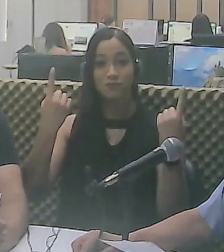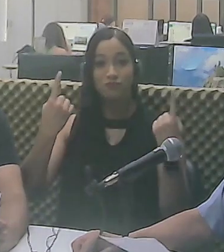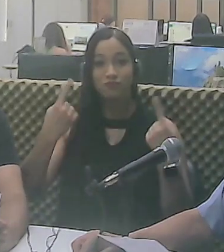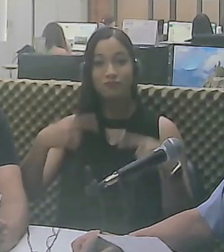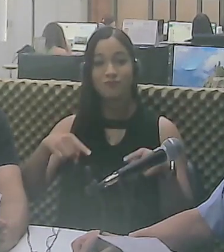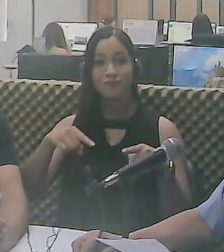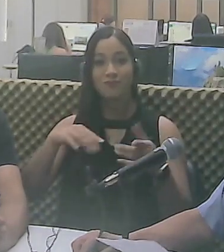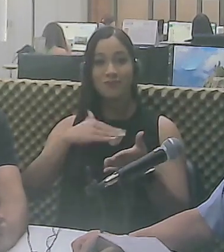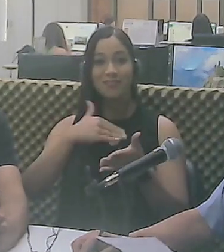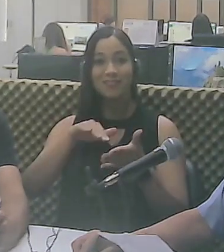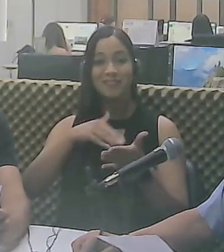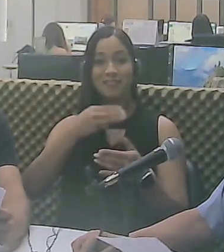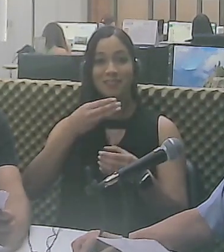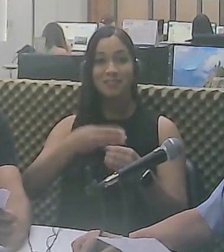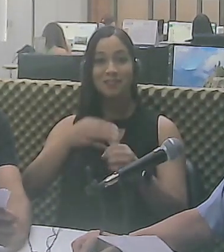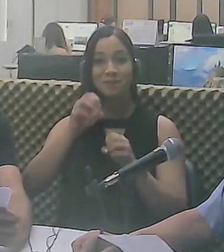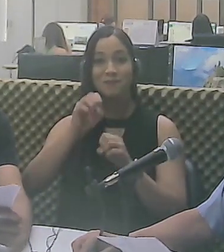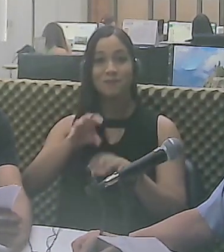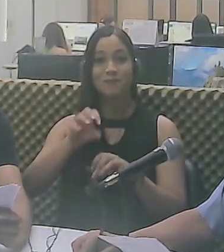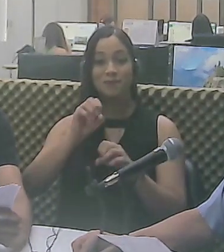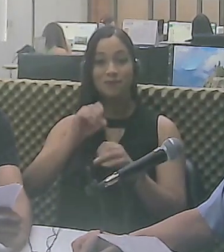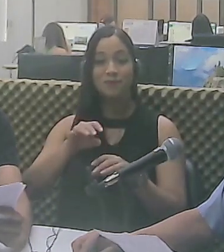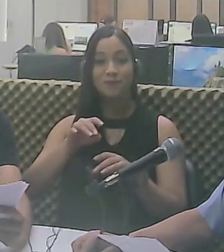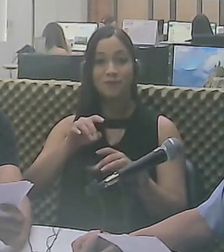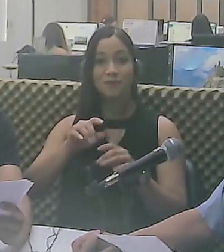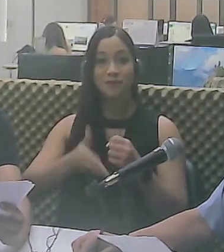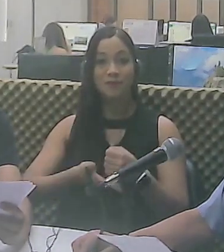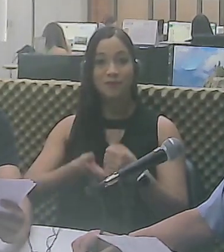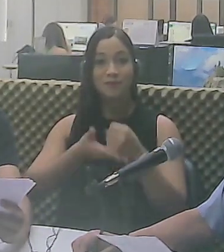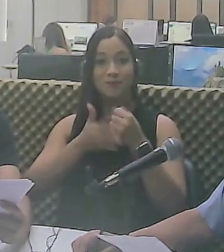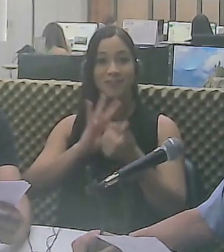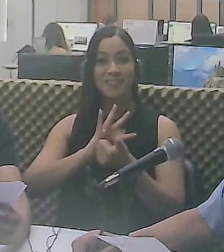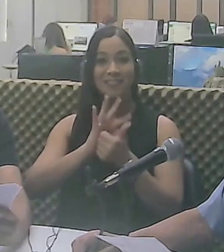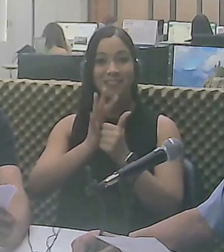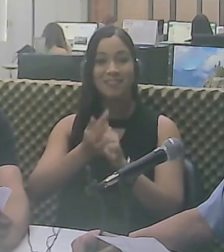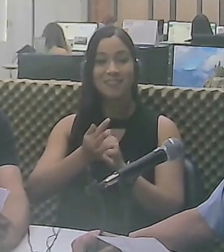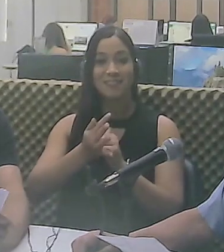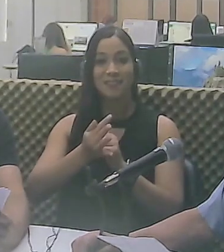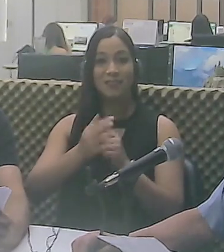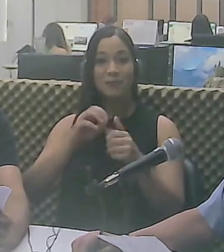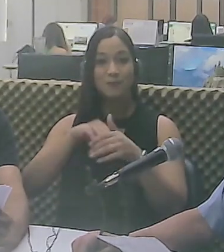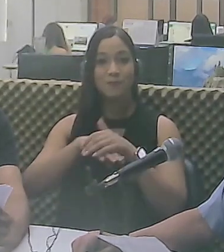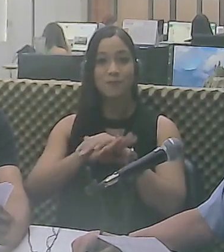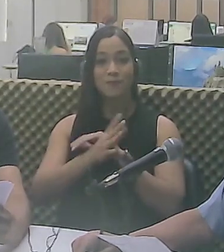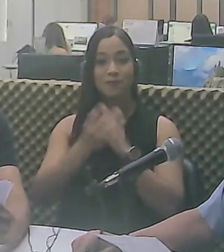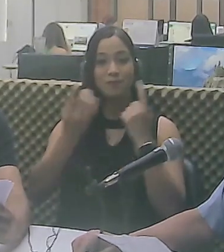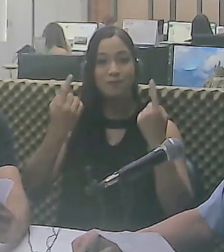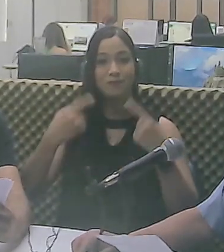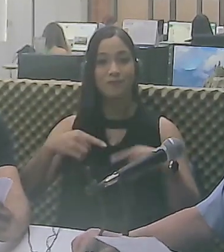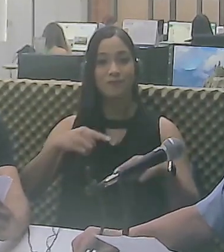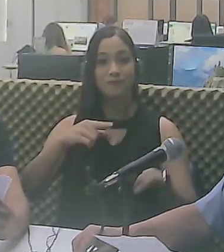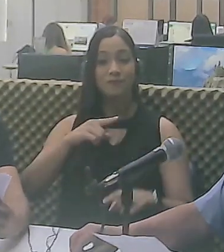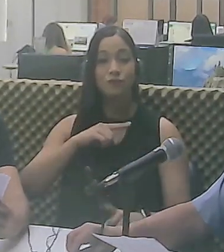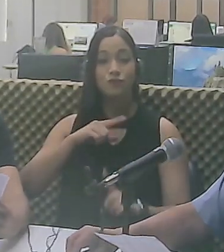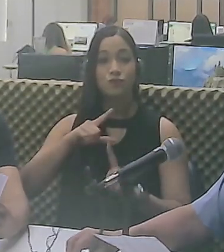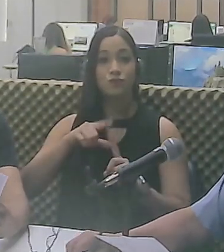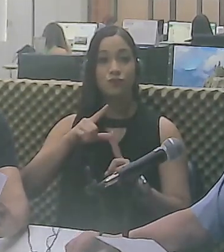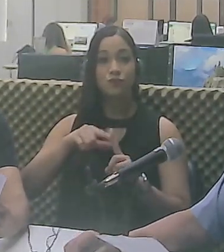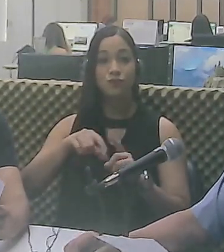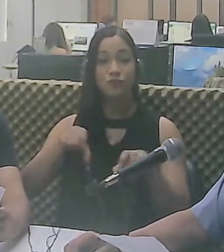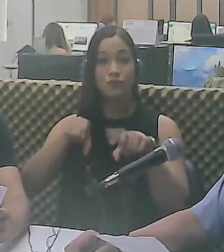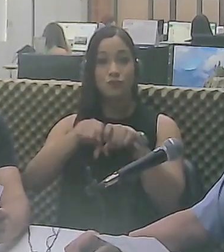organizada pela Secretaria Municipal de Educação com o apoio da fuel a tradicional disputa contará com as modalidades